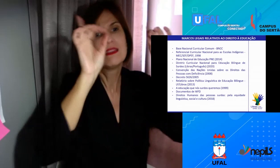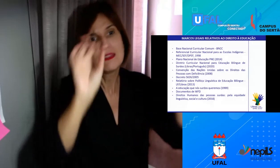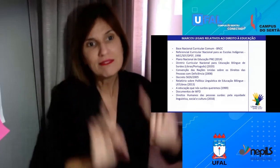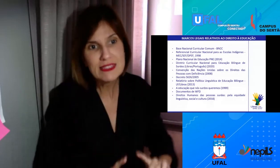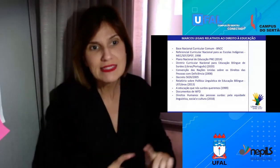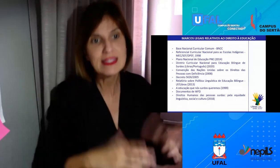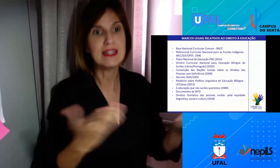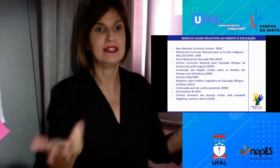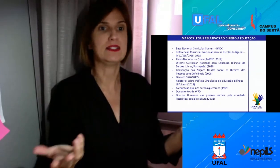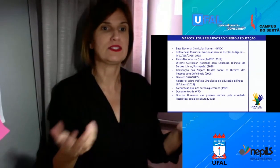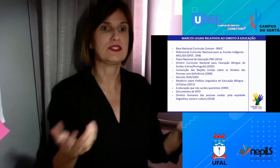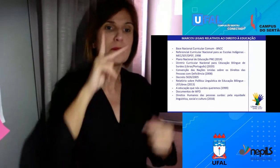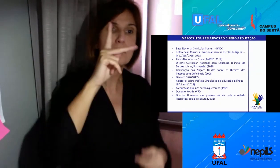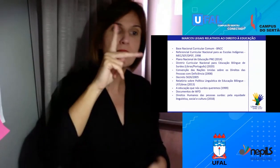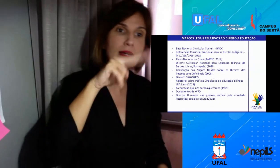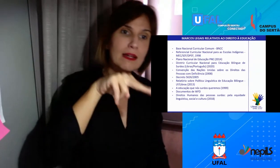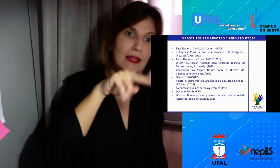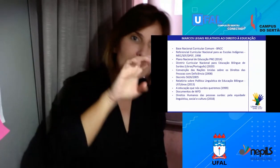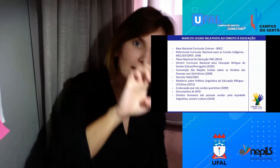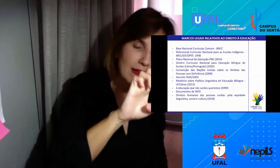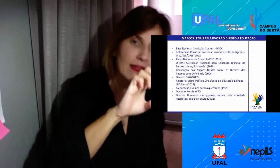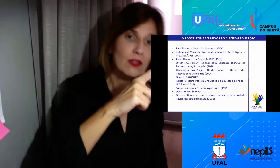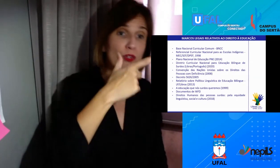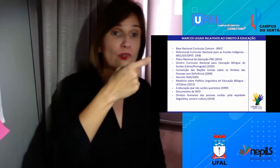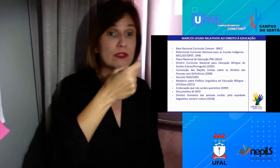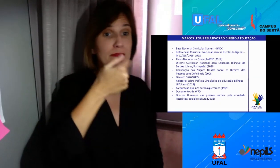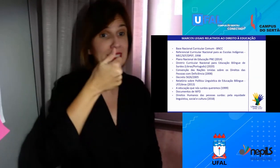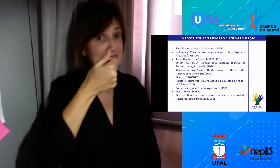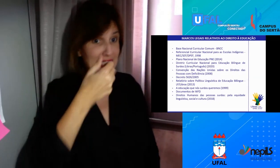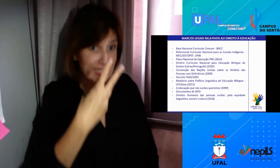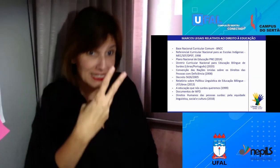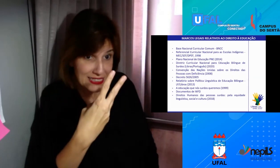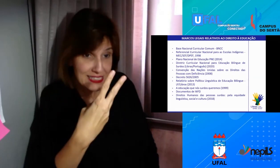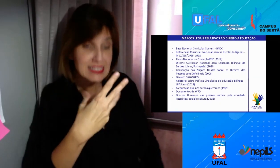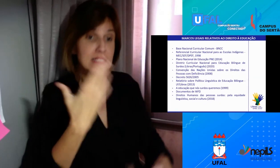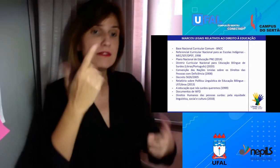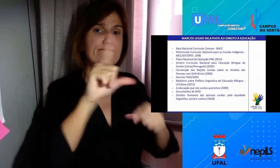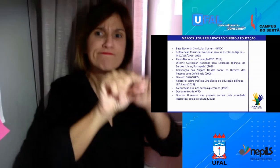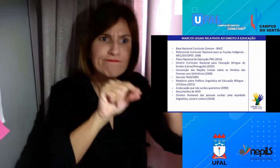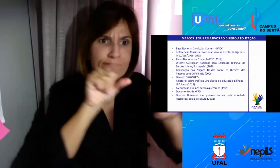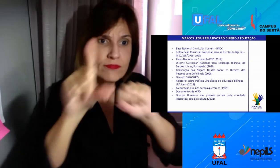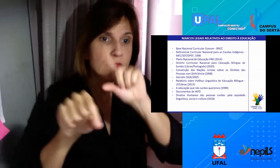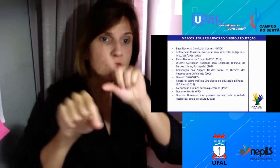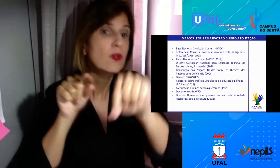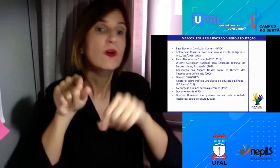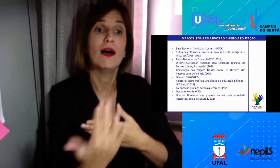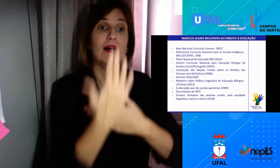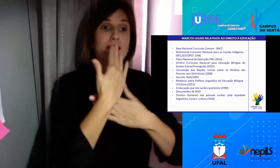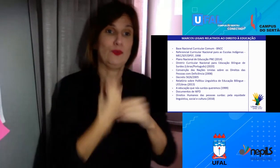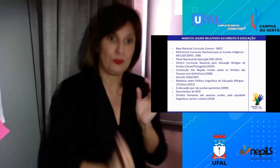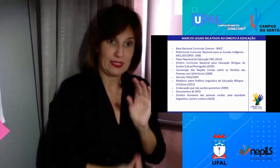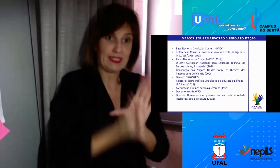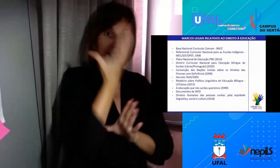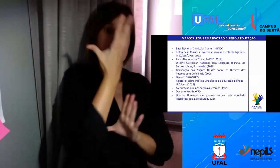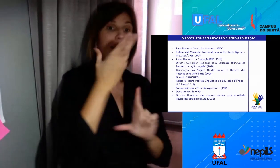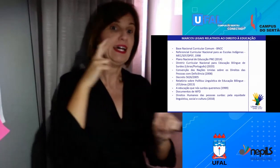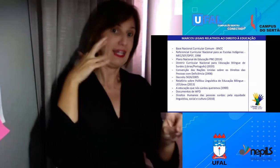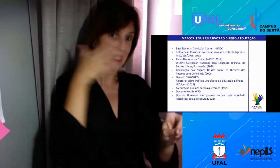Temos também outros documentos, outras legislações, que é o PNE de 2013,